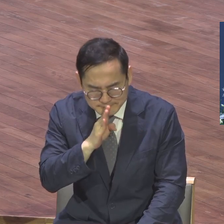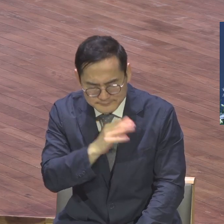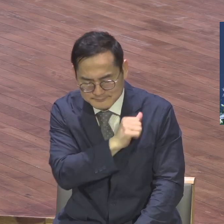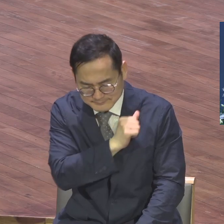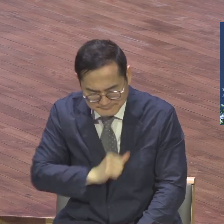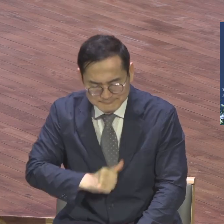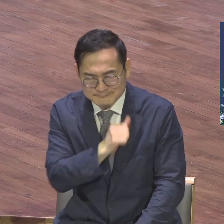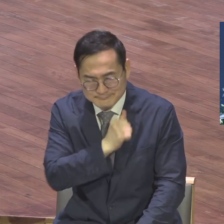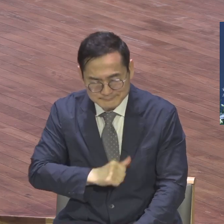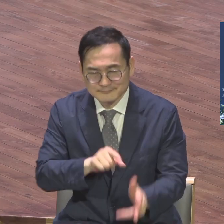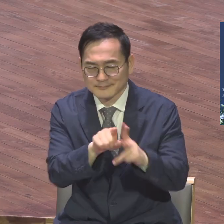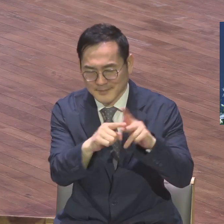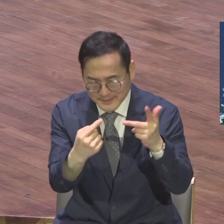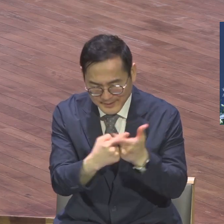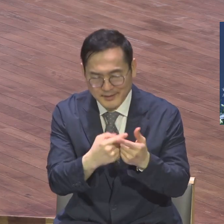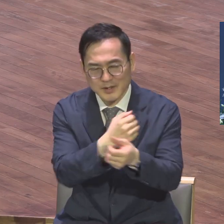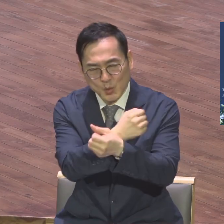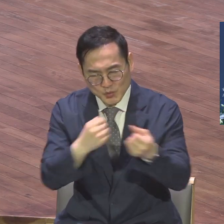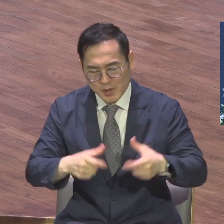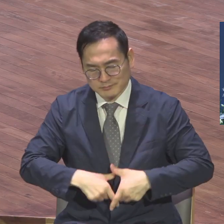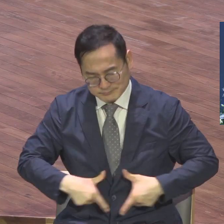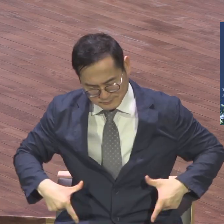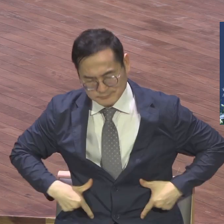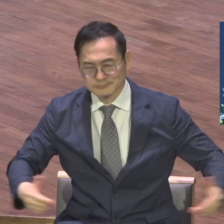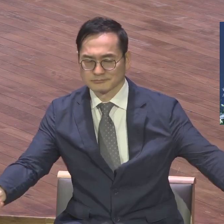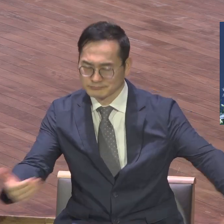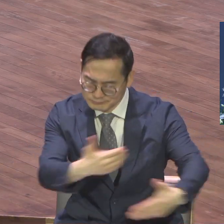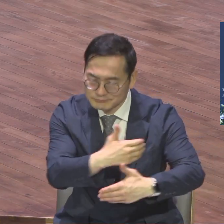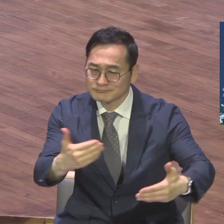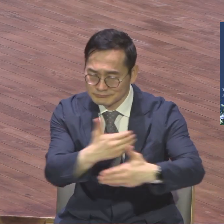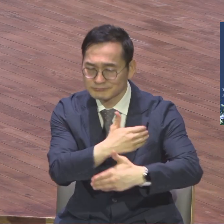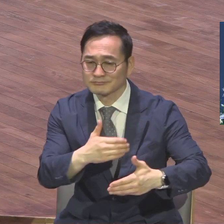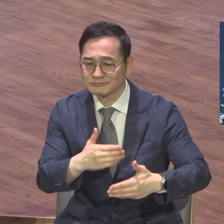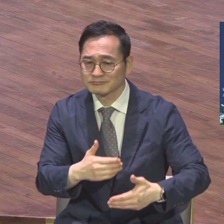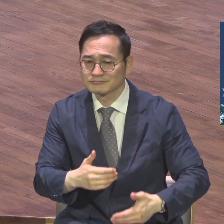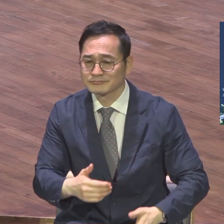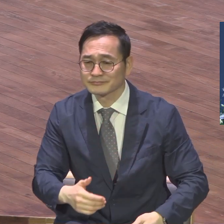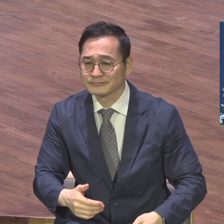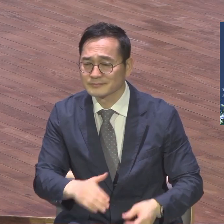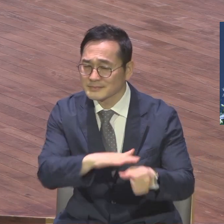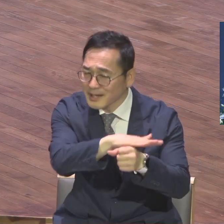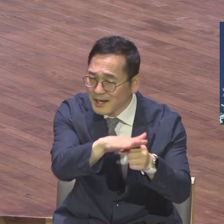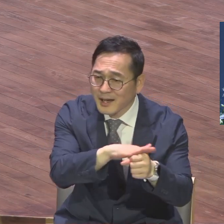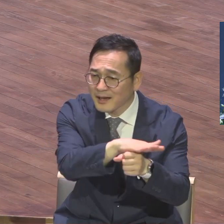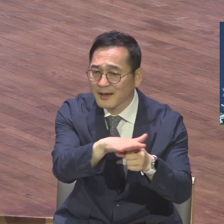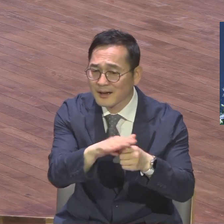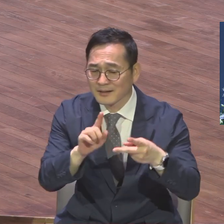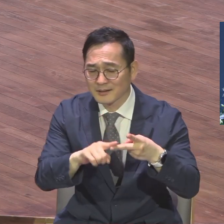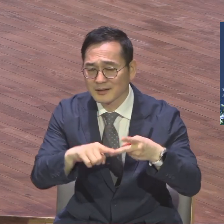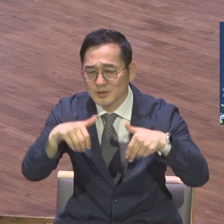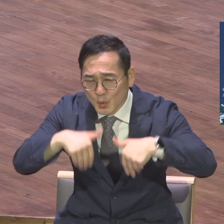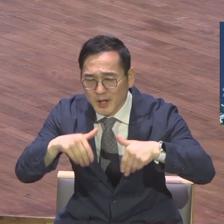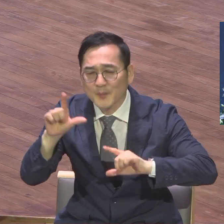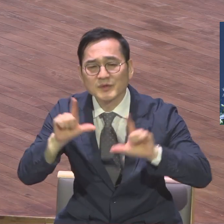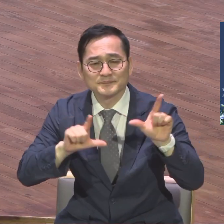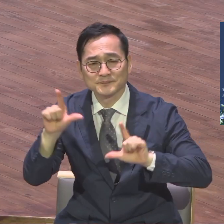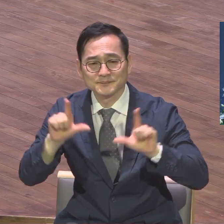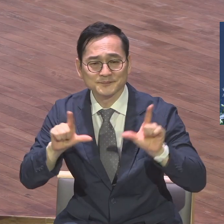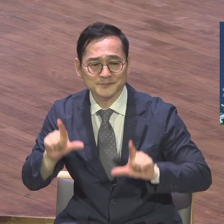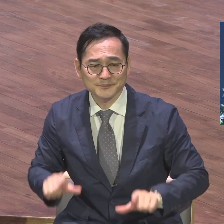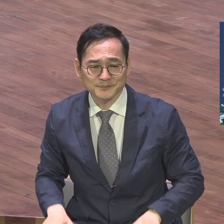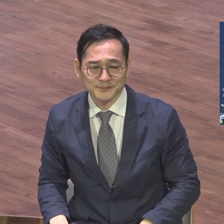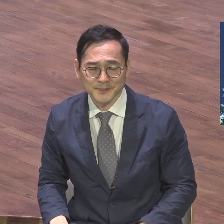이해하고 용서하고 품어주고 또 용서해주고 또 용서 이런 것이 일곱 번씩이라도 용서해주고 또